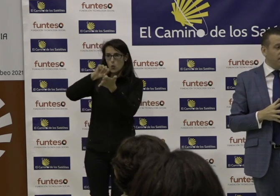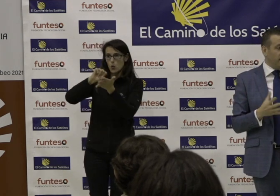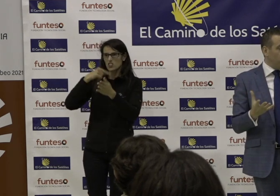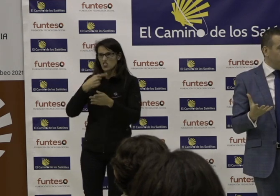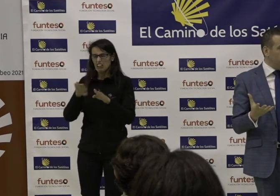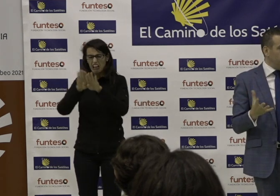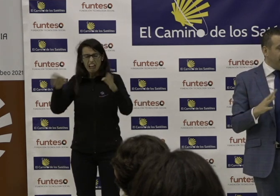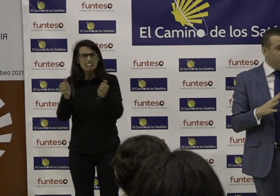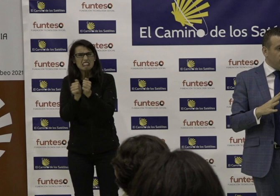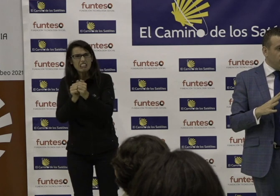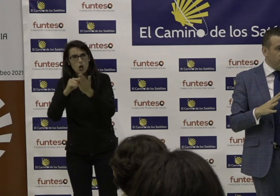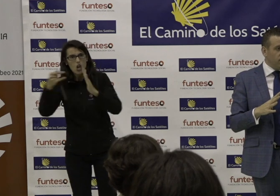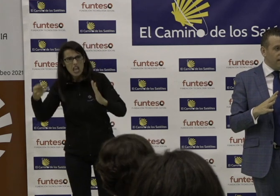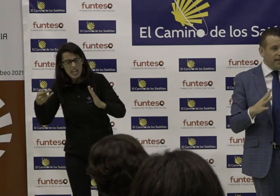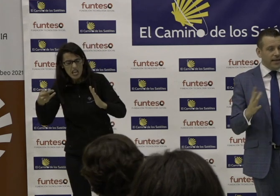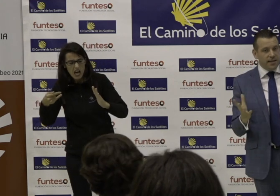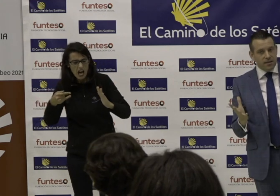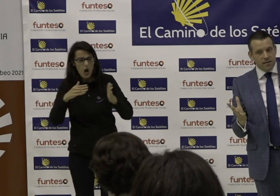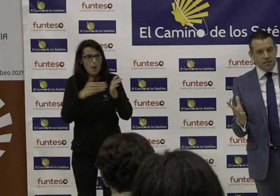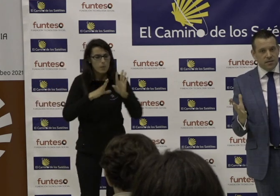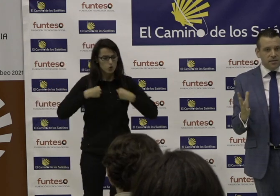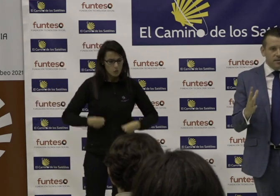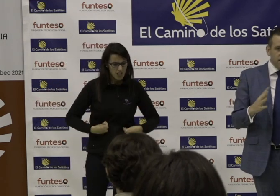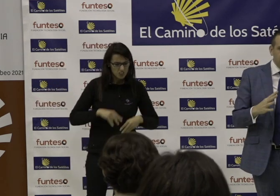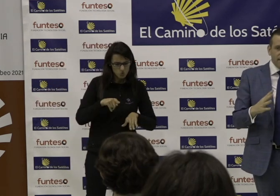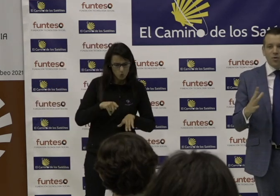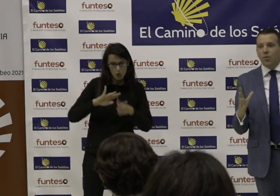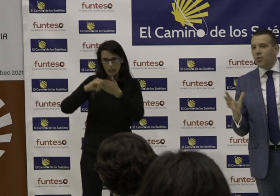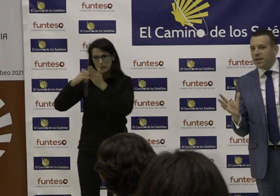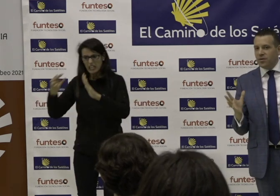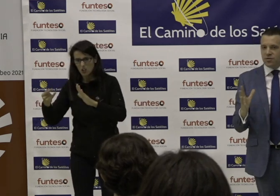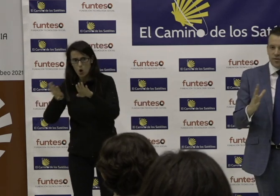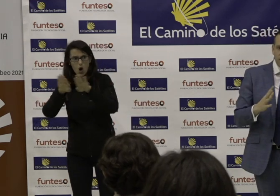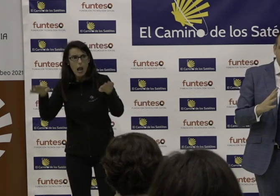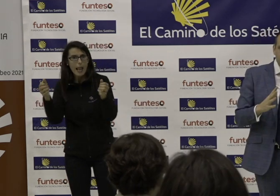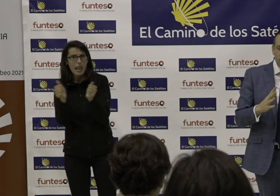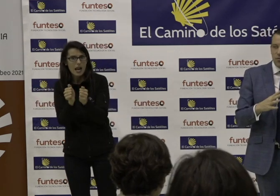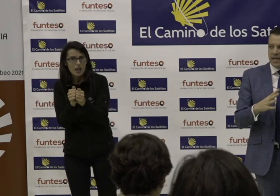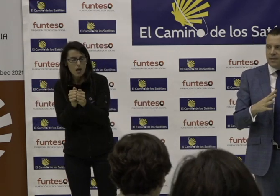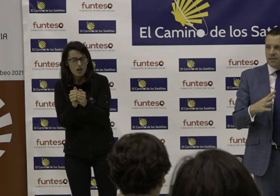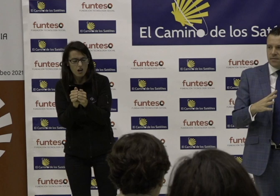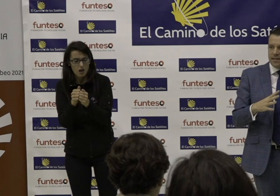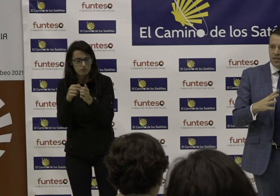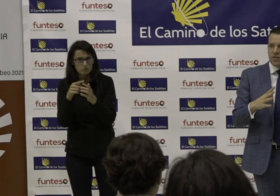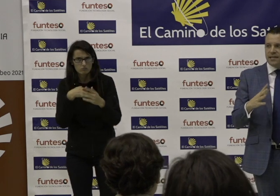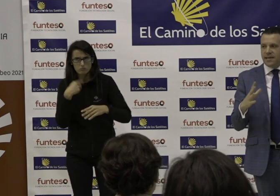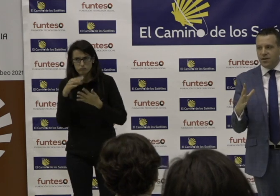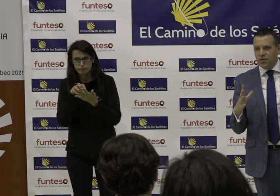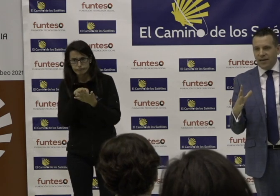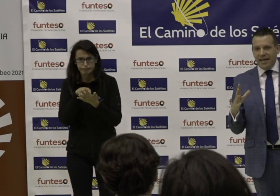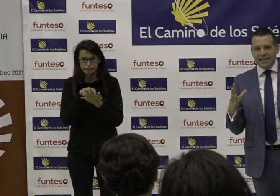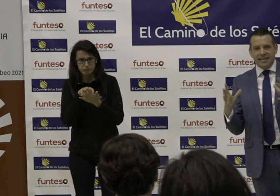Marín, me dijeron, pero tecnolareira. Estaban un poco perdidos. Una sesión